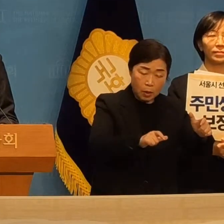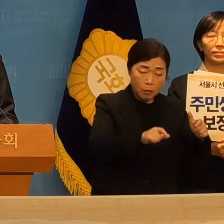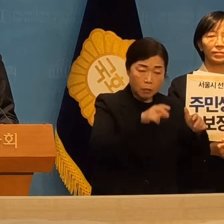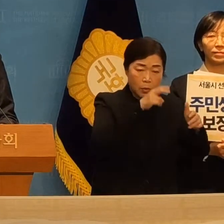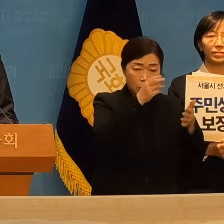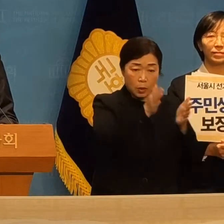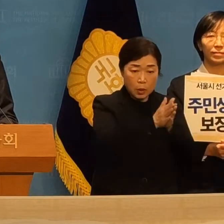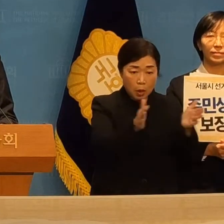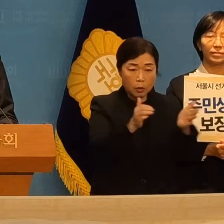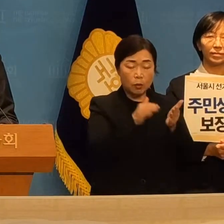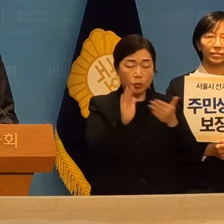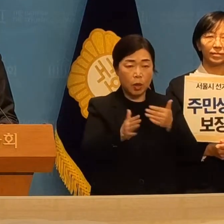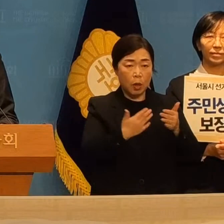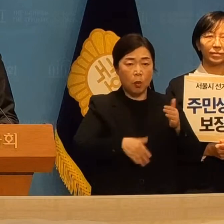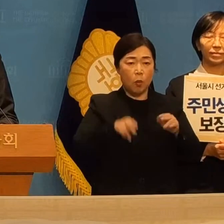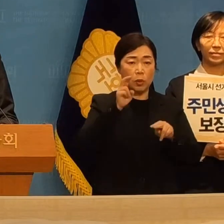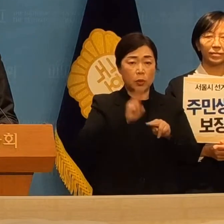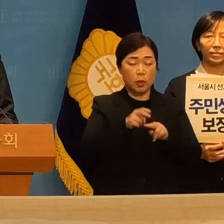이후